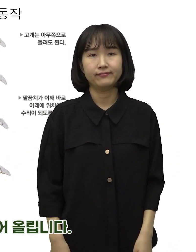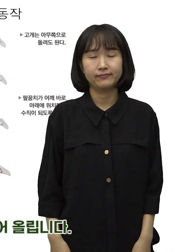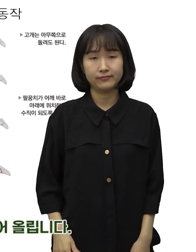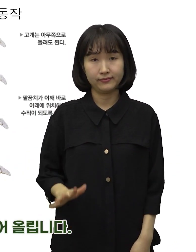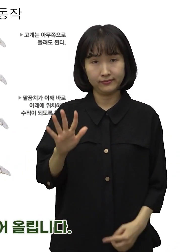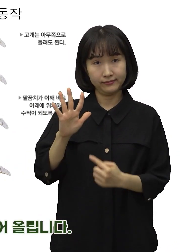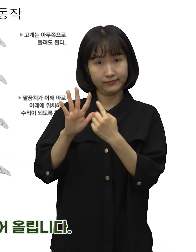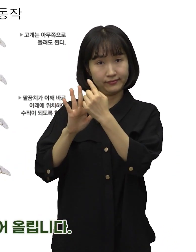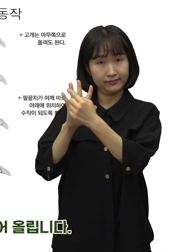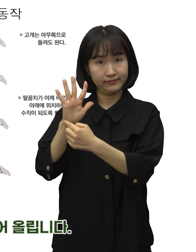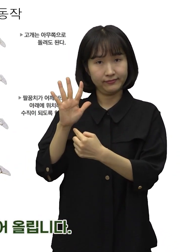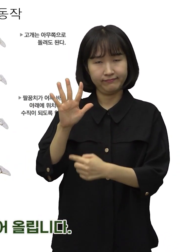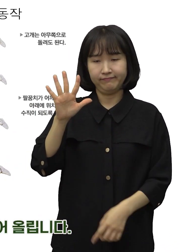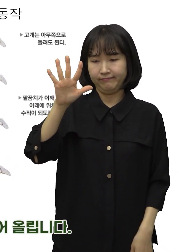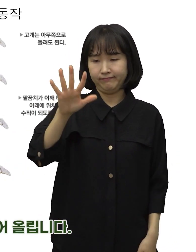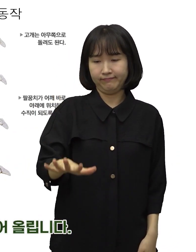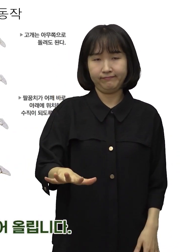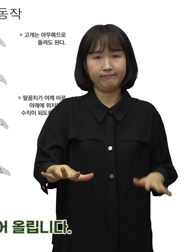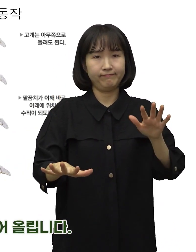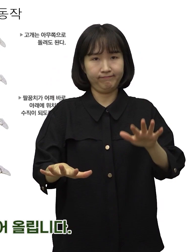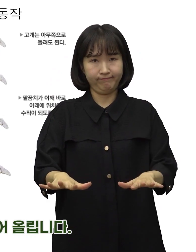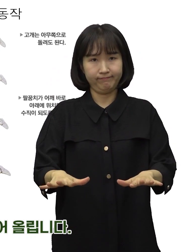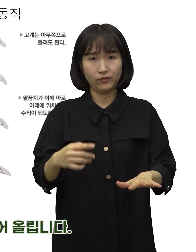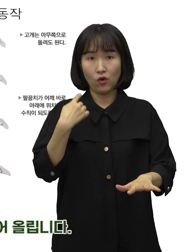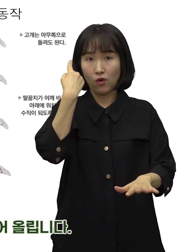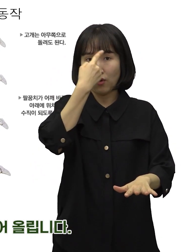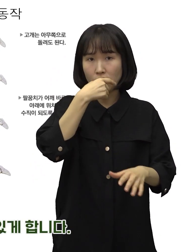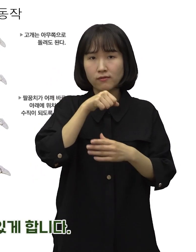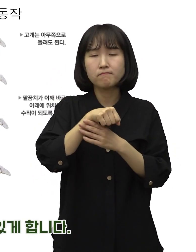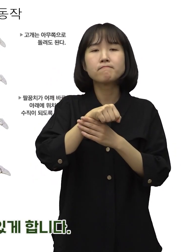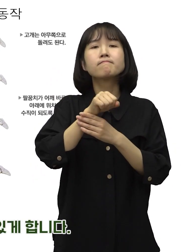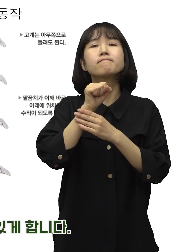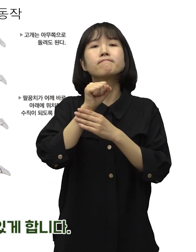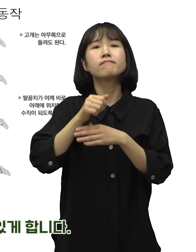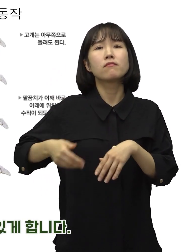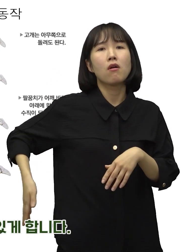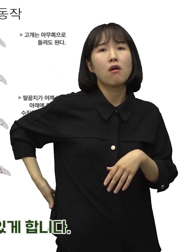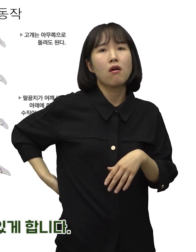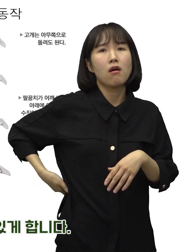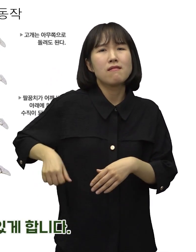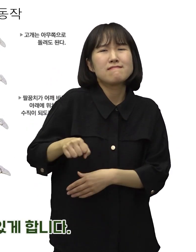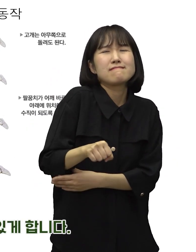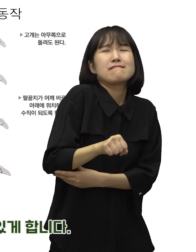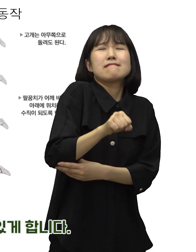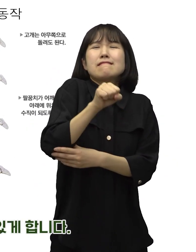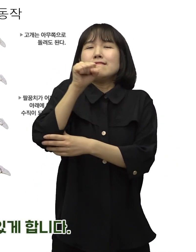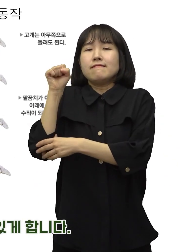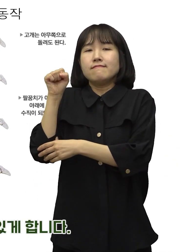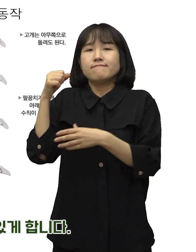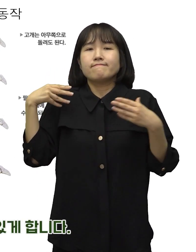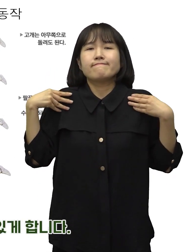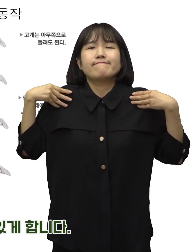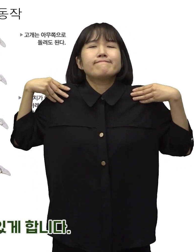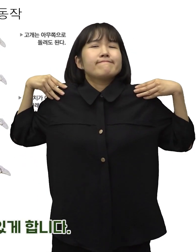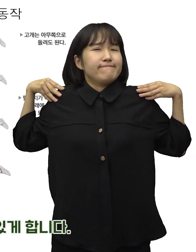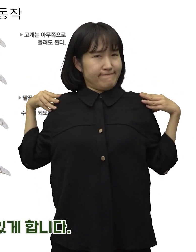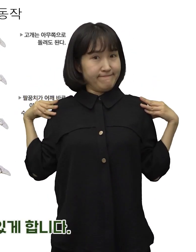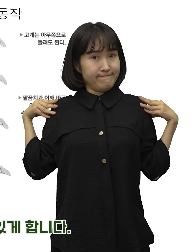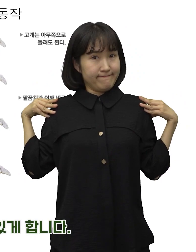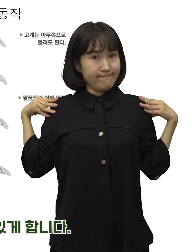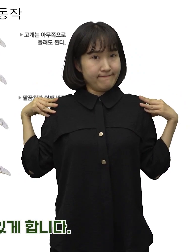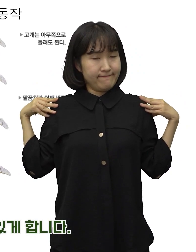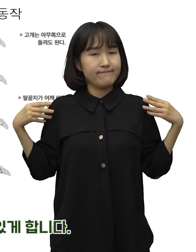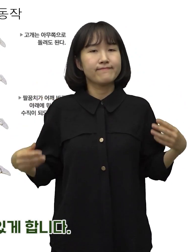4단계에서는 바닥에 손을 대고 상체를 밀어 올립니다. 상체를 들어 올린 후에 최대한 신전될 수 있게 합니다.